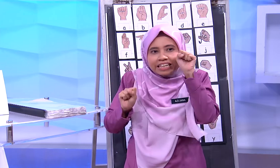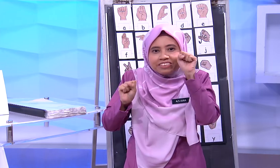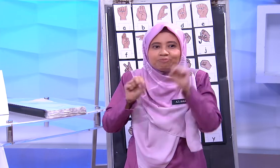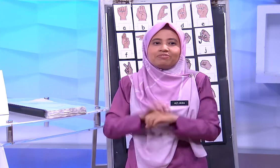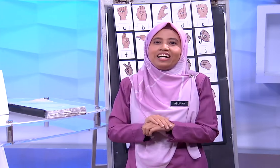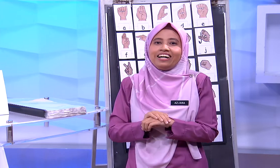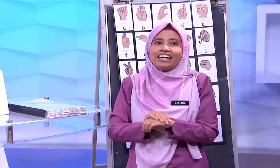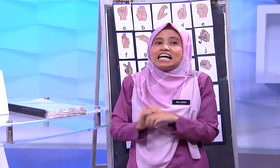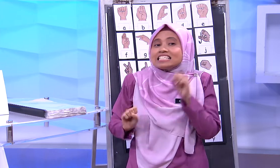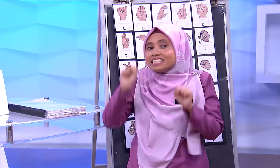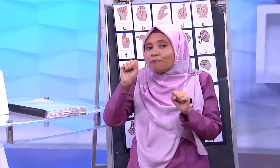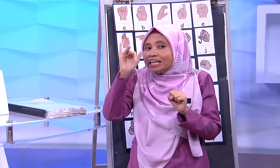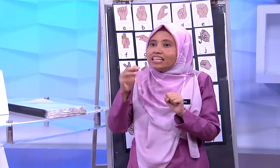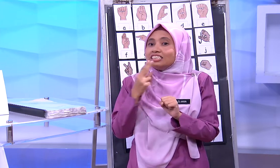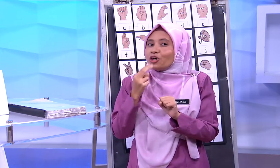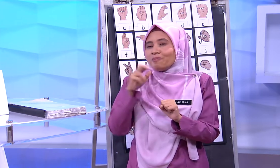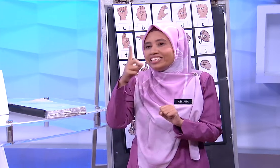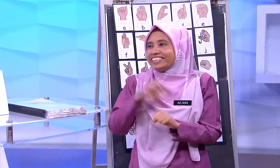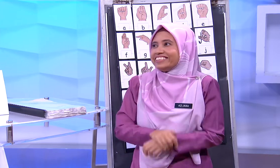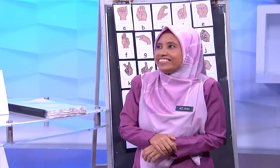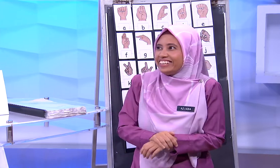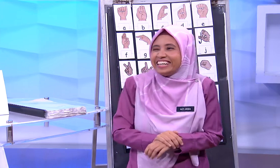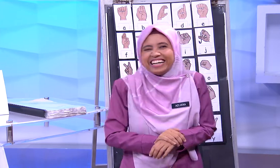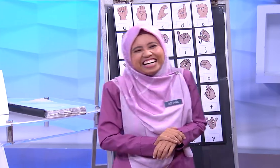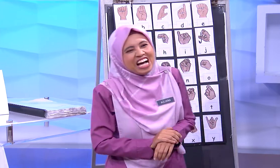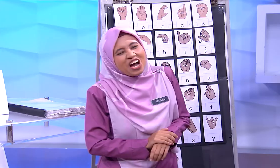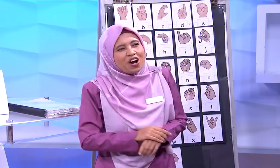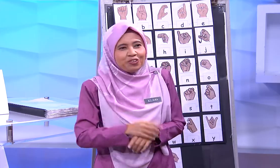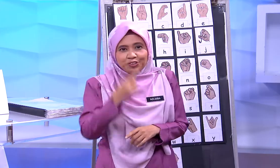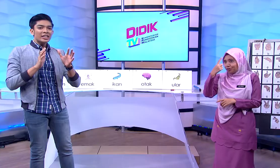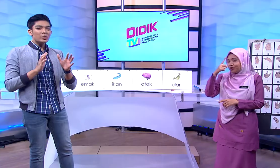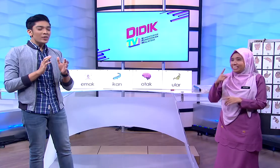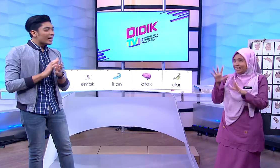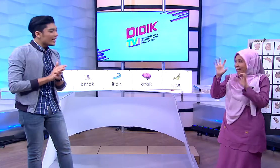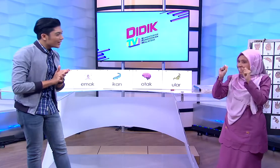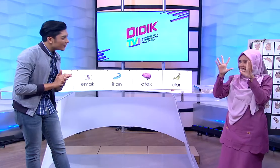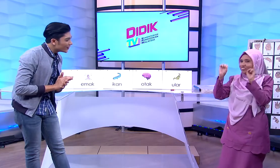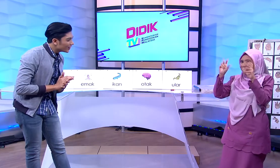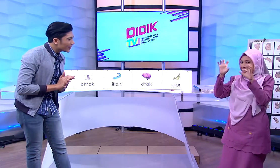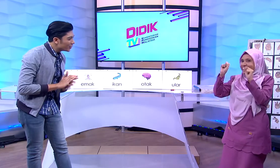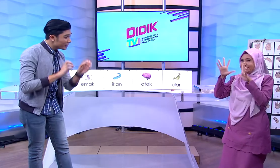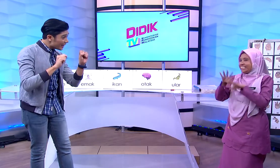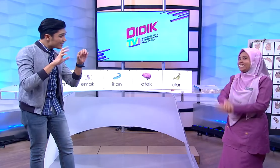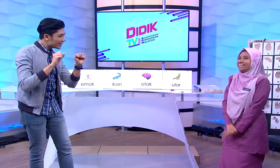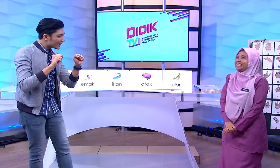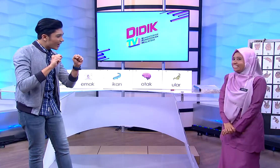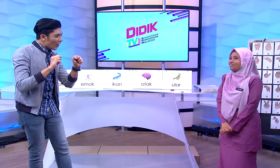main nah senaman yang comel saja Hotwheel cowok tangannya untuk tanyain banget gila Iya